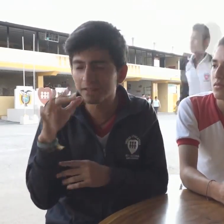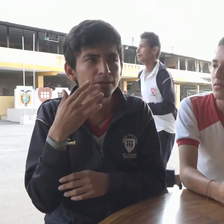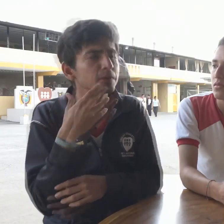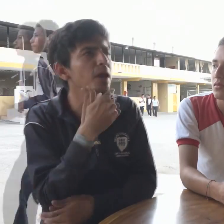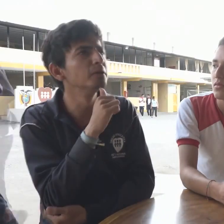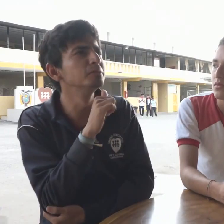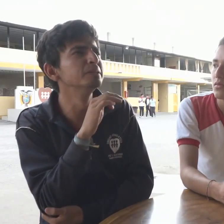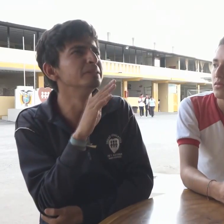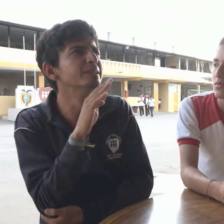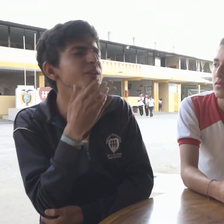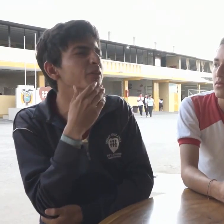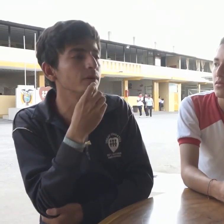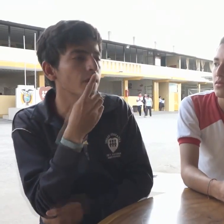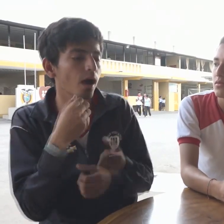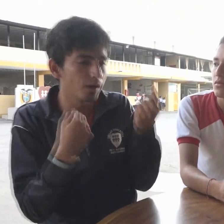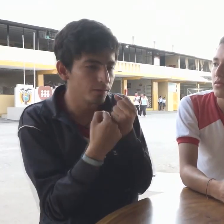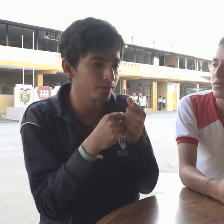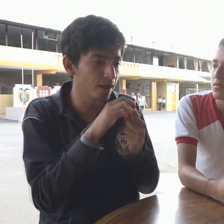entendernos.